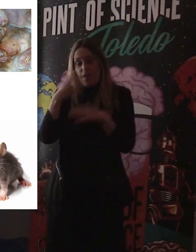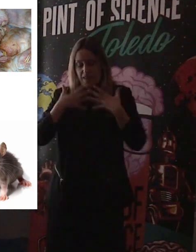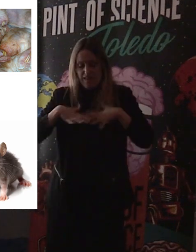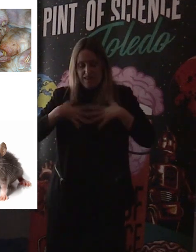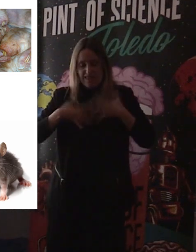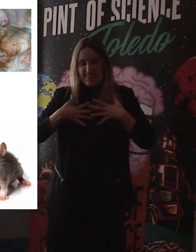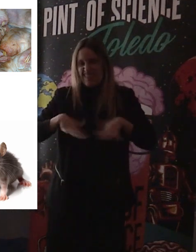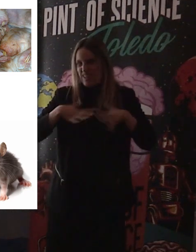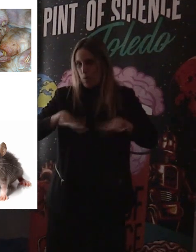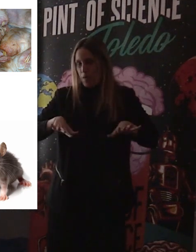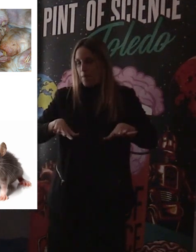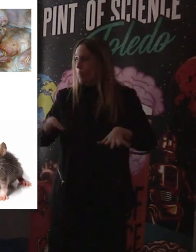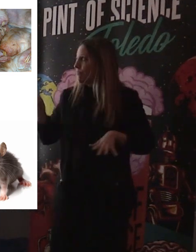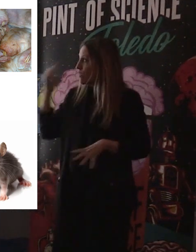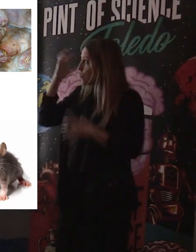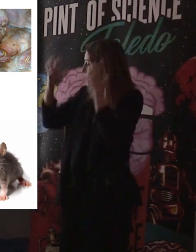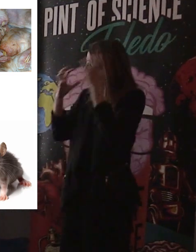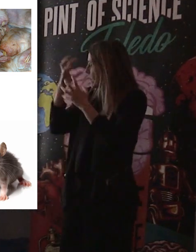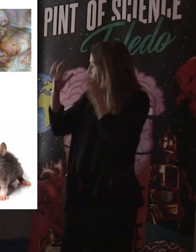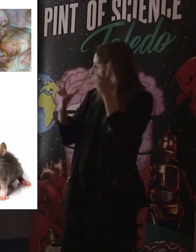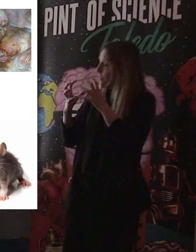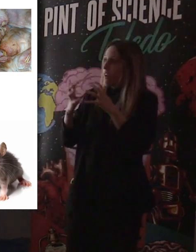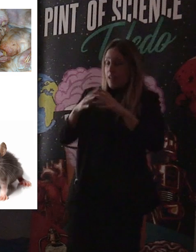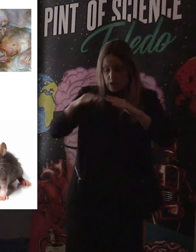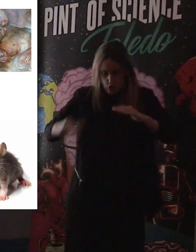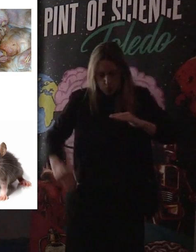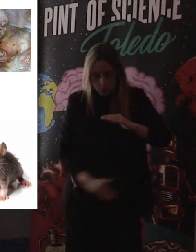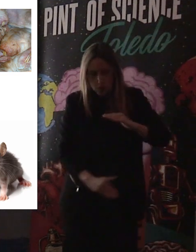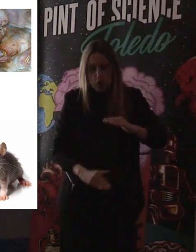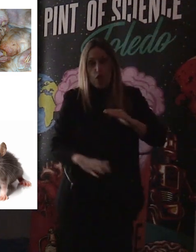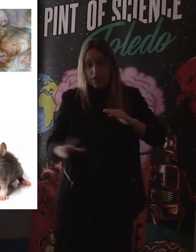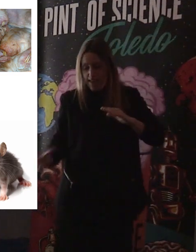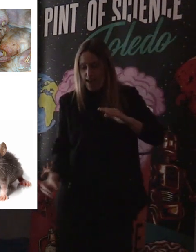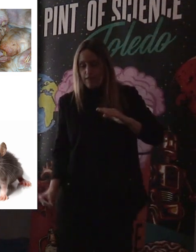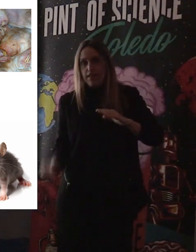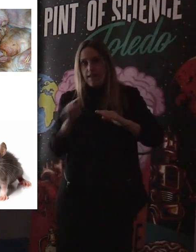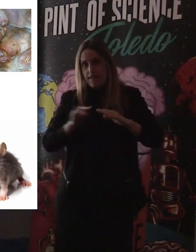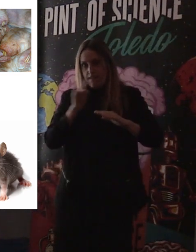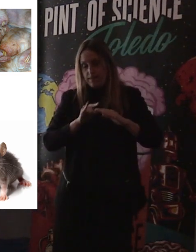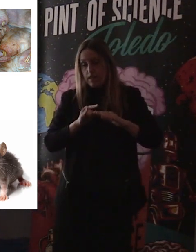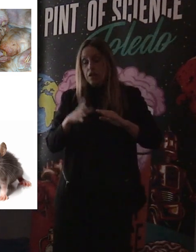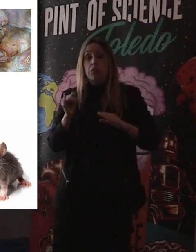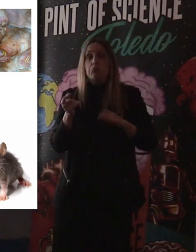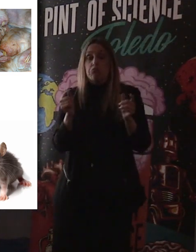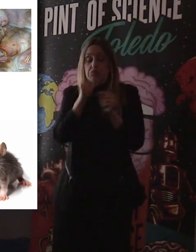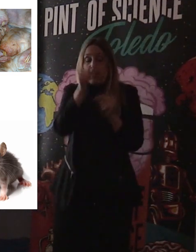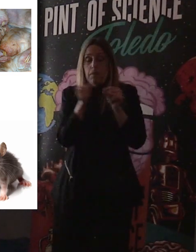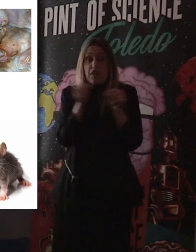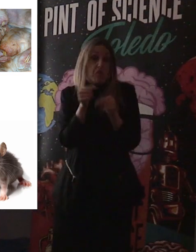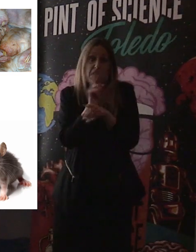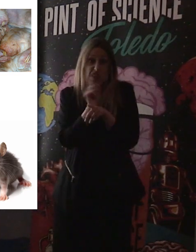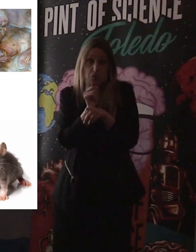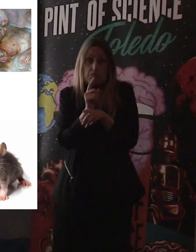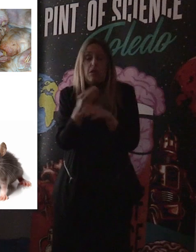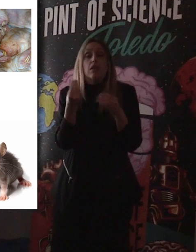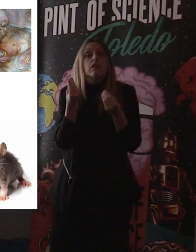Este es un animal que vive en el subsuelo de África y tiene el tamaño de un ratón y vive